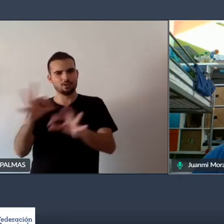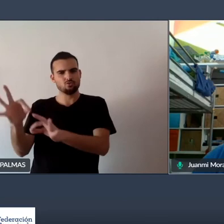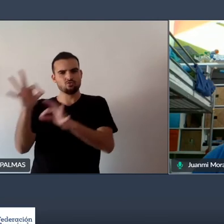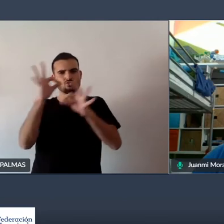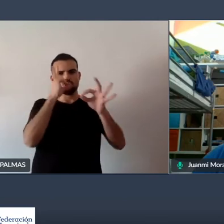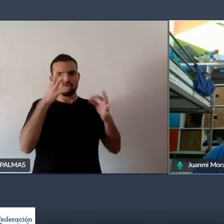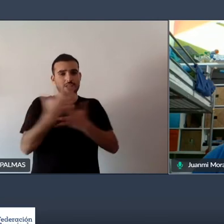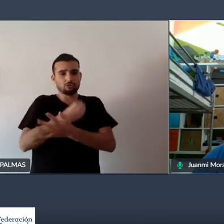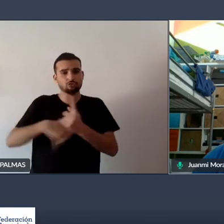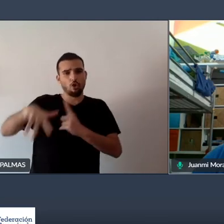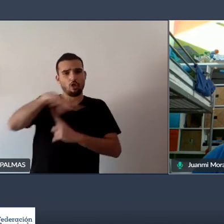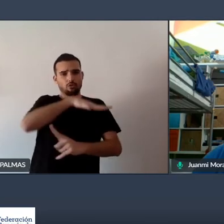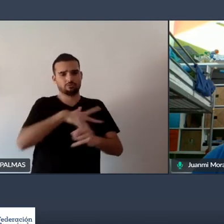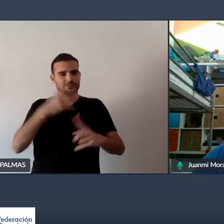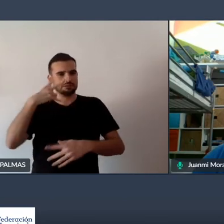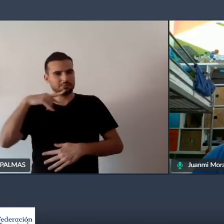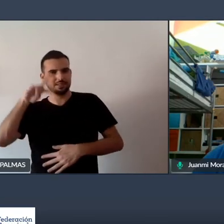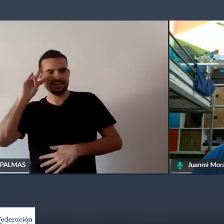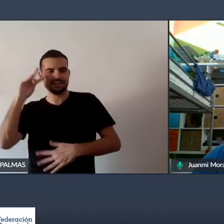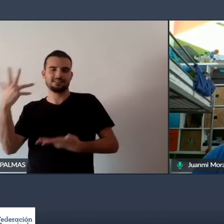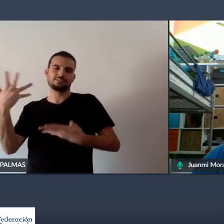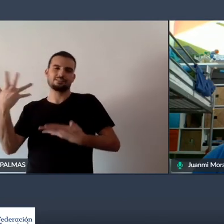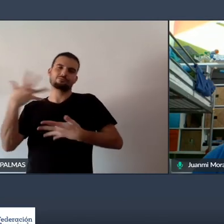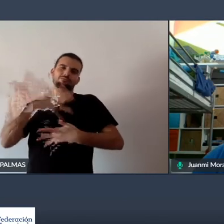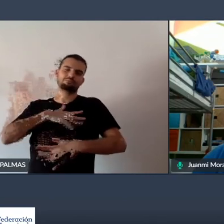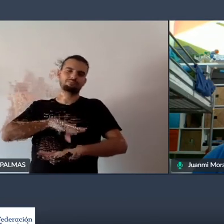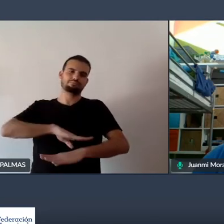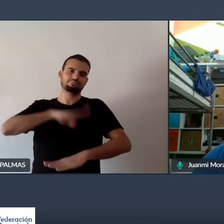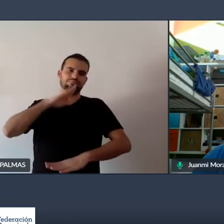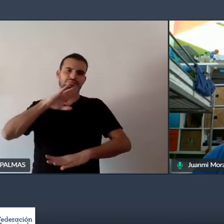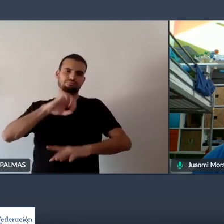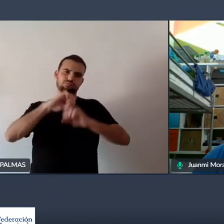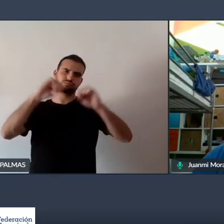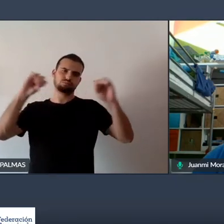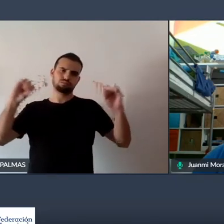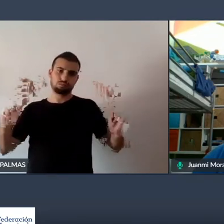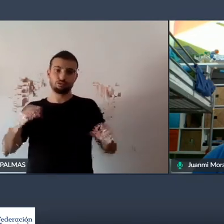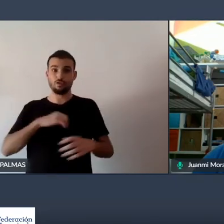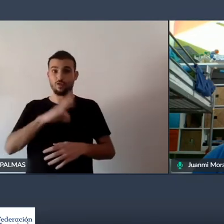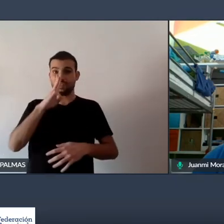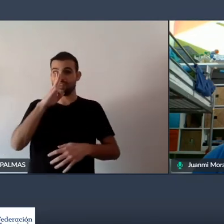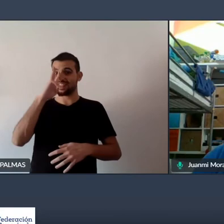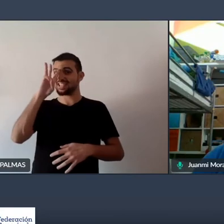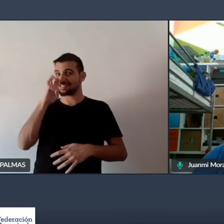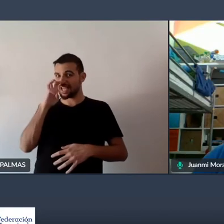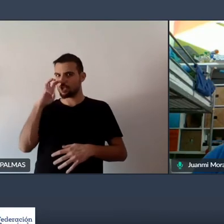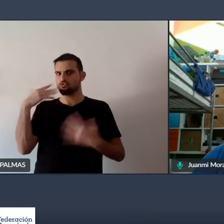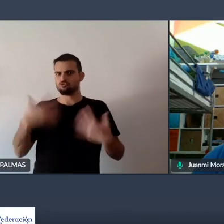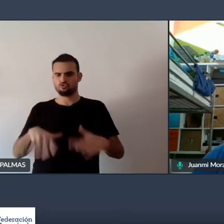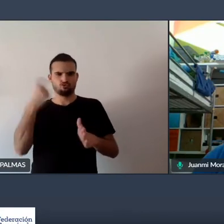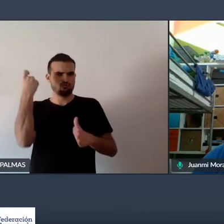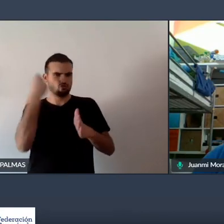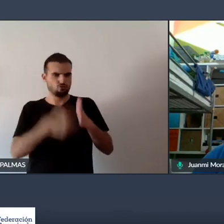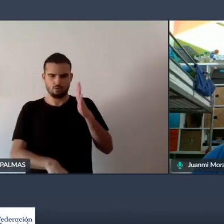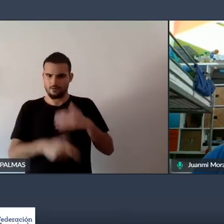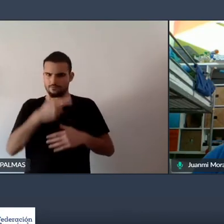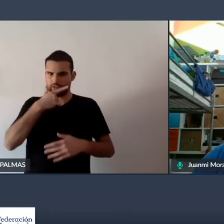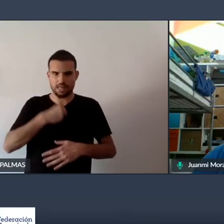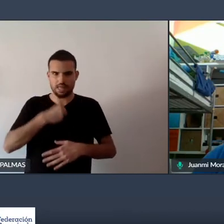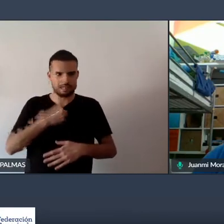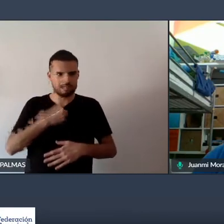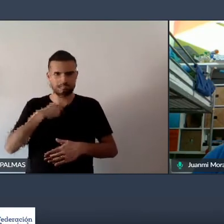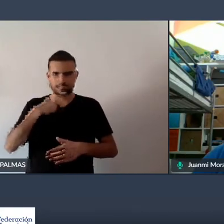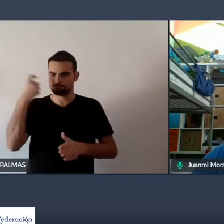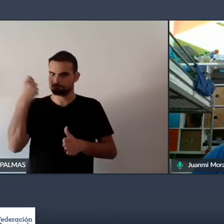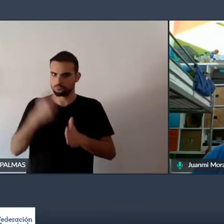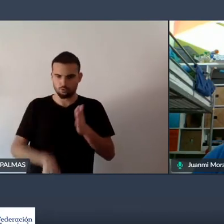estaba viviendo. Y obviamente fueron 3 años de trabajo muy, muy duro. Pero que, no sé, yo igual en aquel